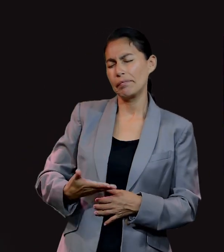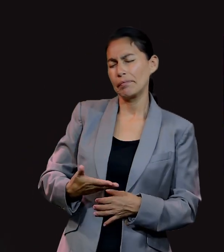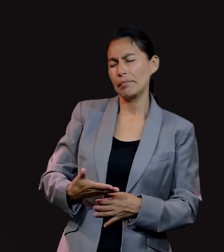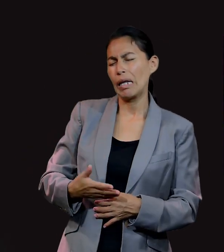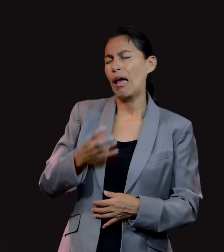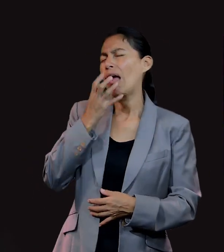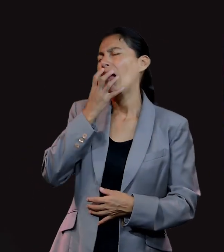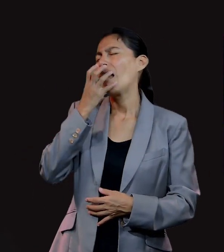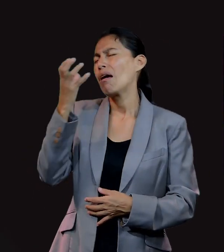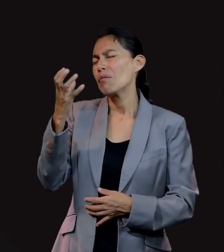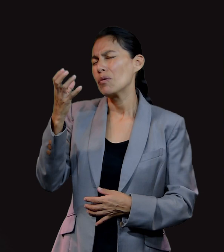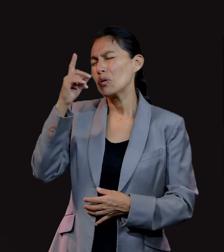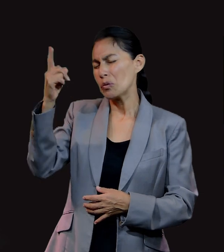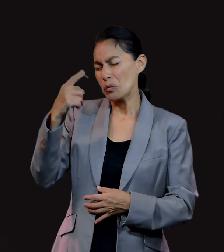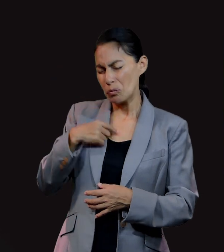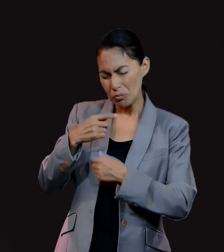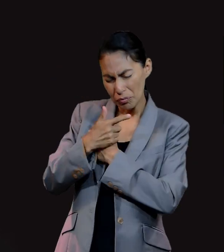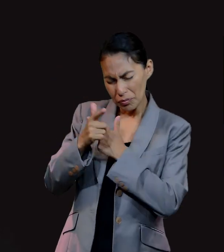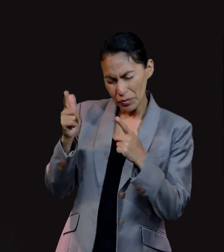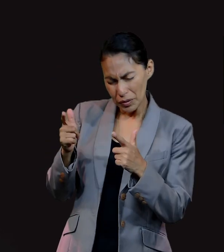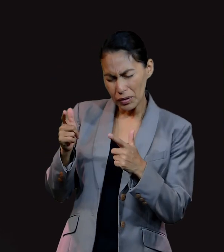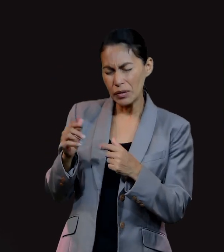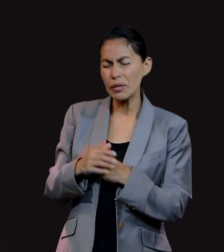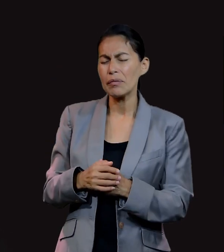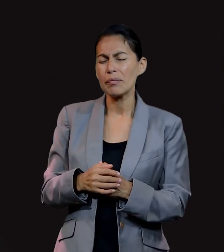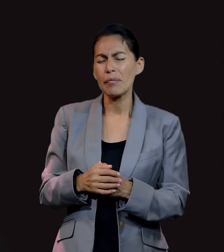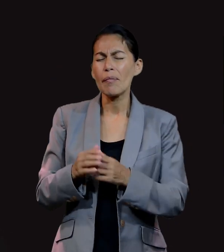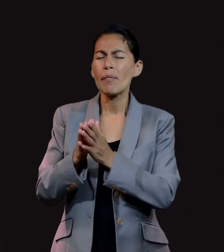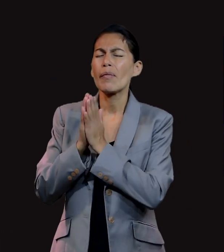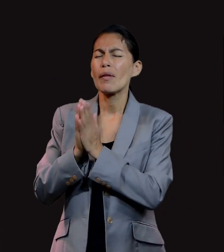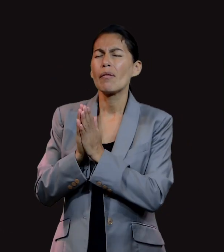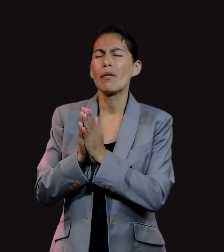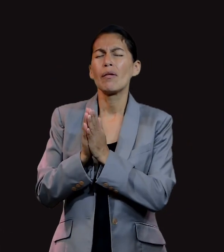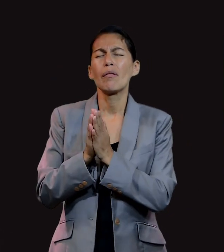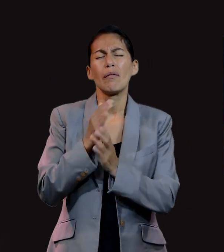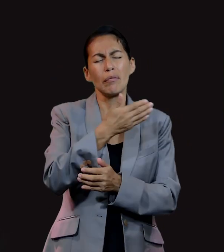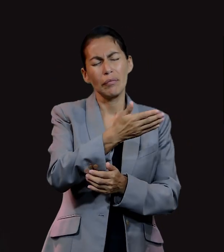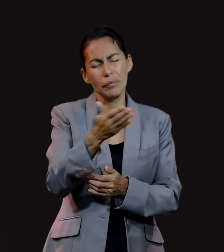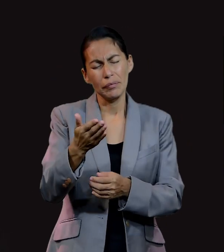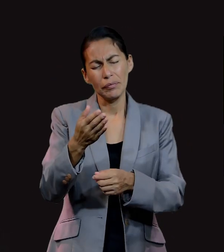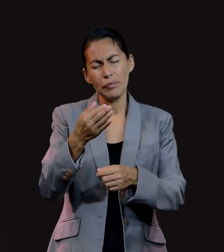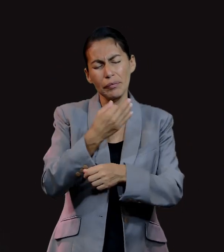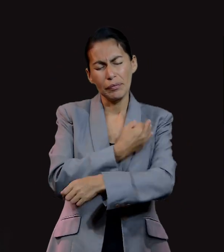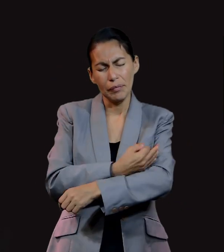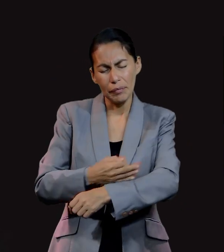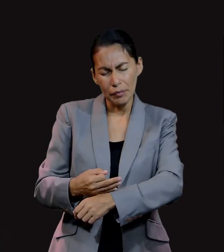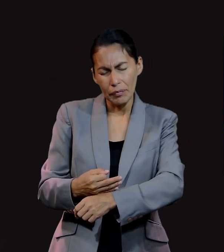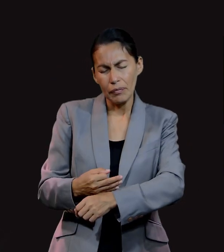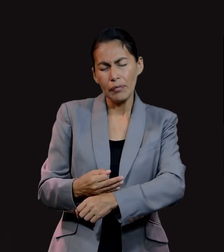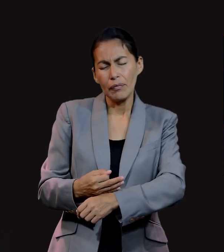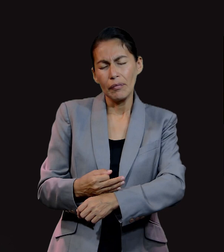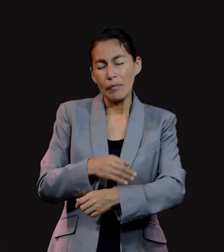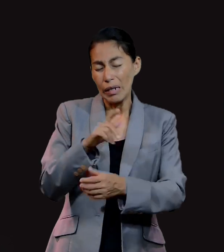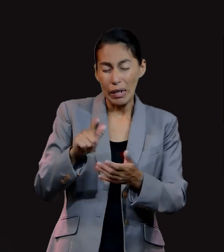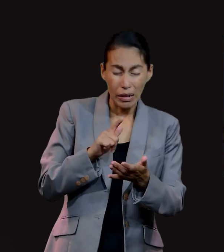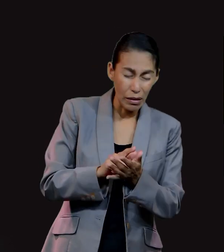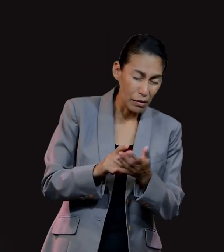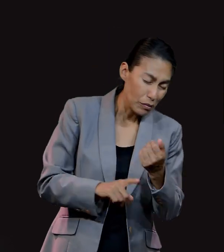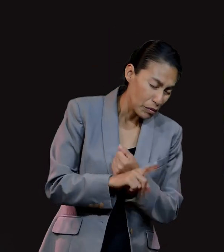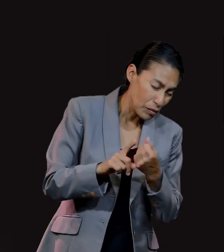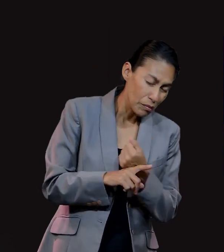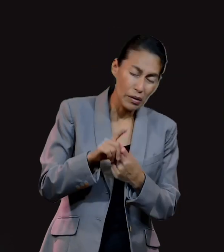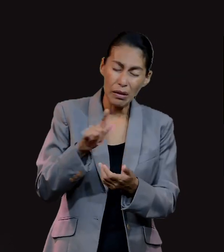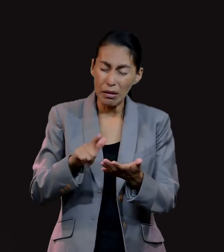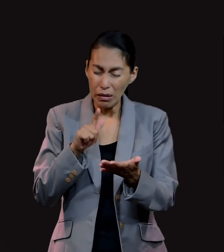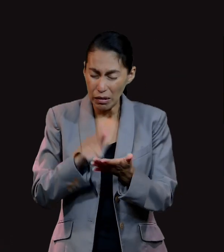libró de todas sus angustias Oramos por estas familias Oh Dios Que están experimentando Situaciones legales